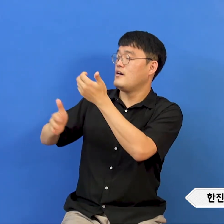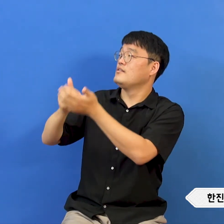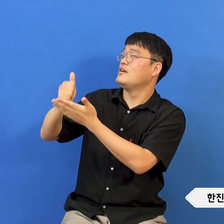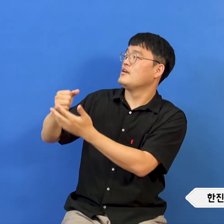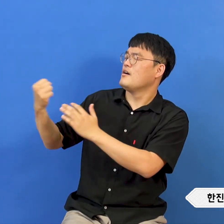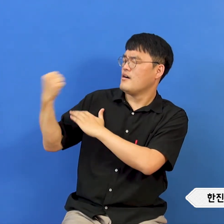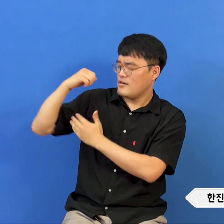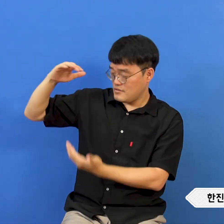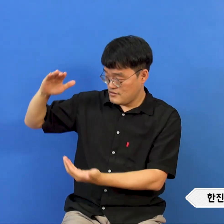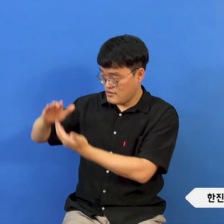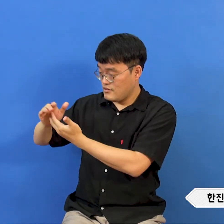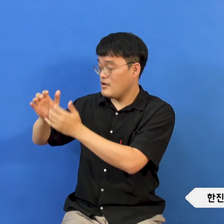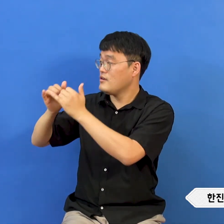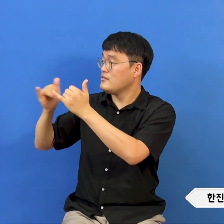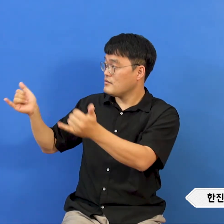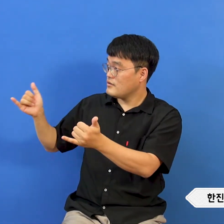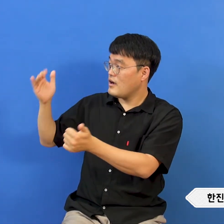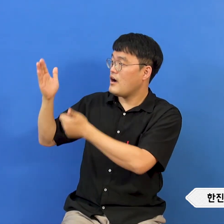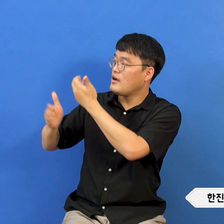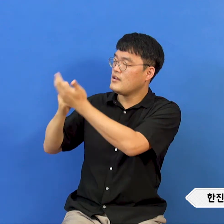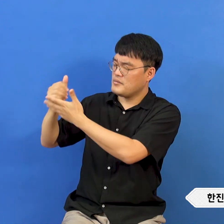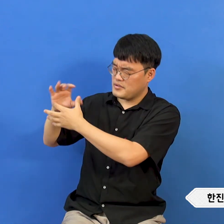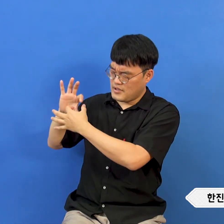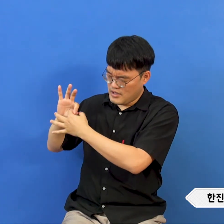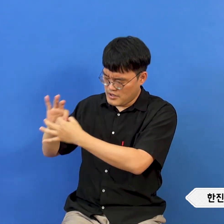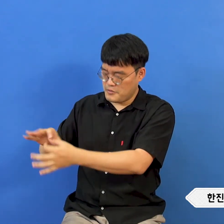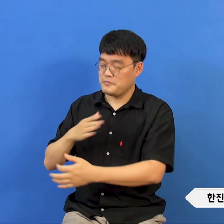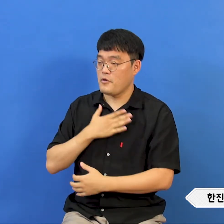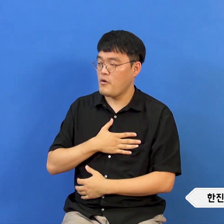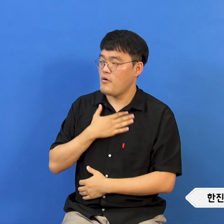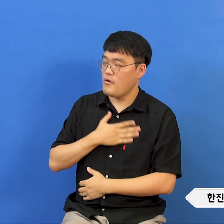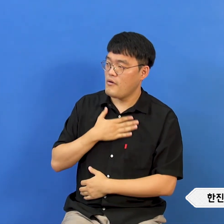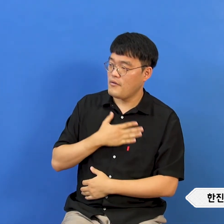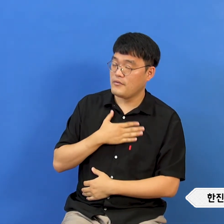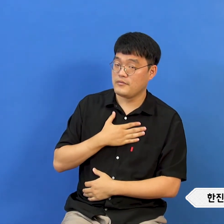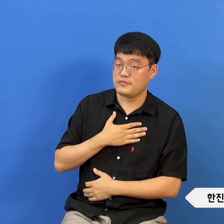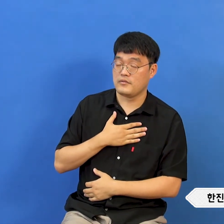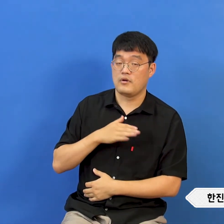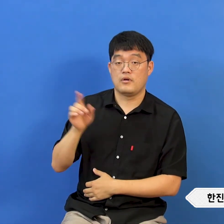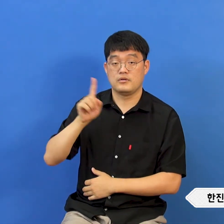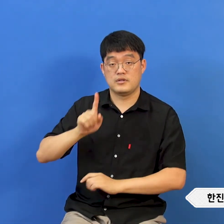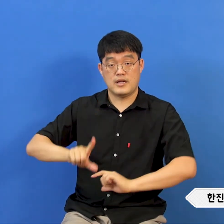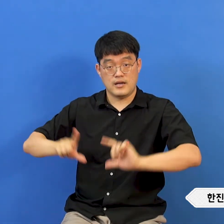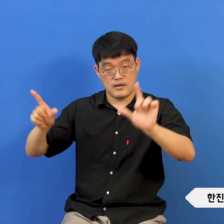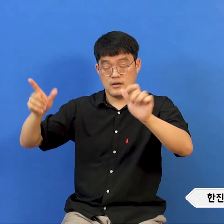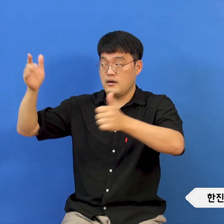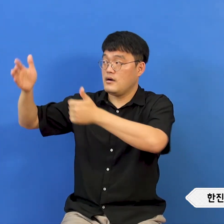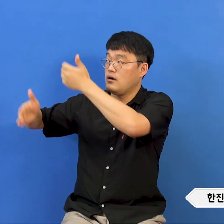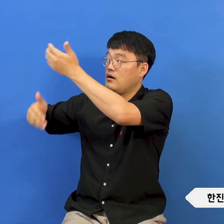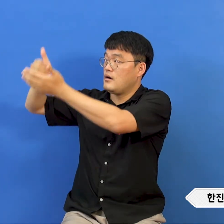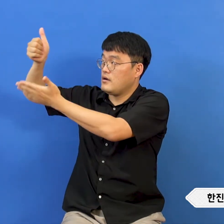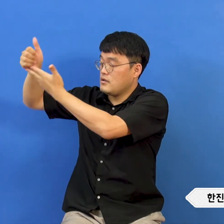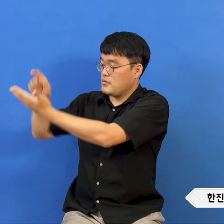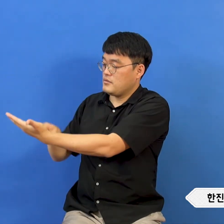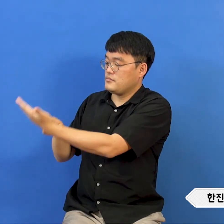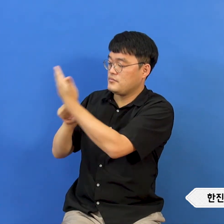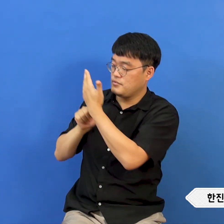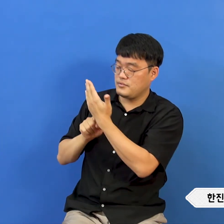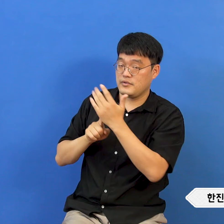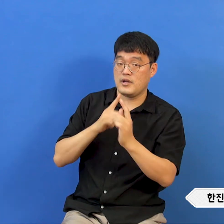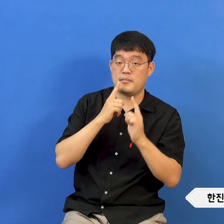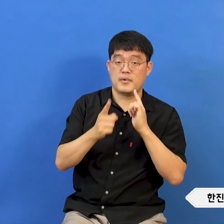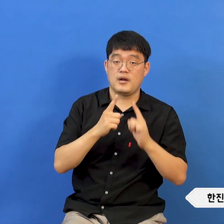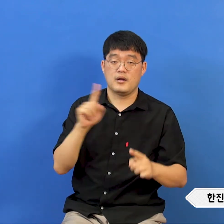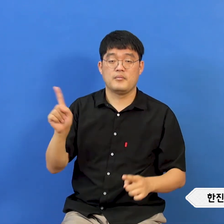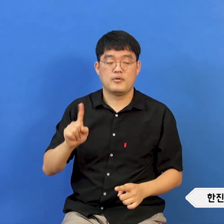분인지 하나님을 계속 알아갔습니다. 어느 날 하나님이 나타나셔서 이상한 말씀을